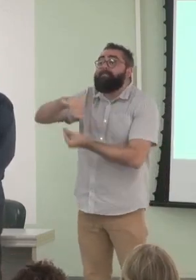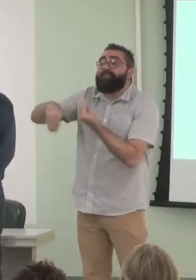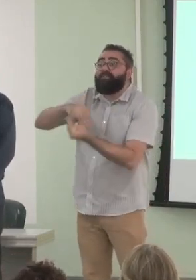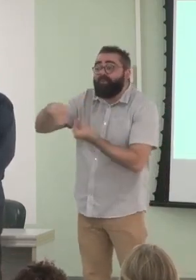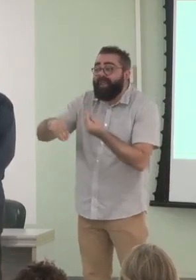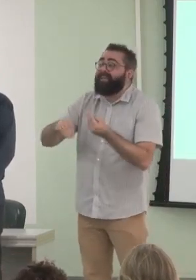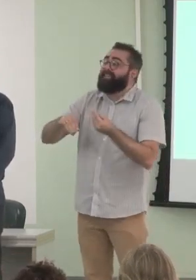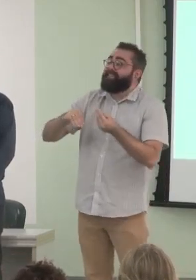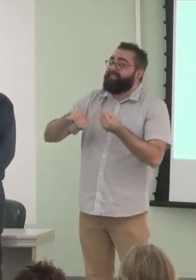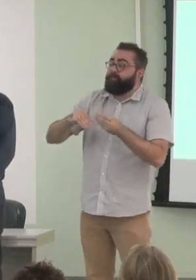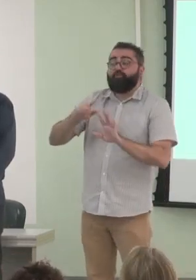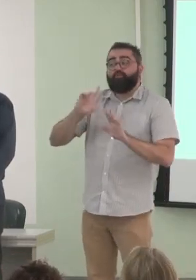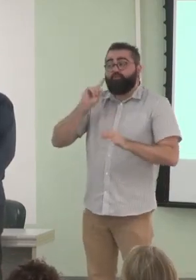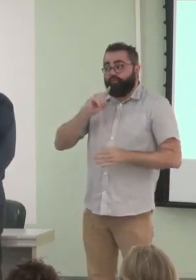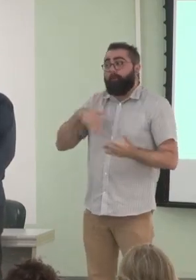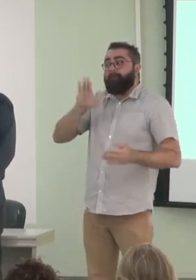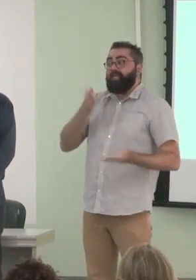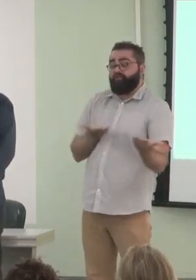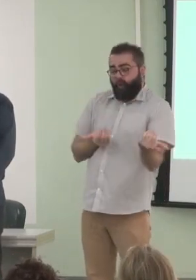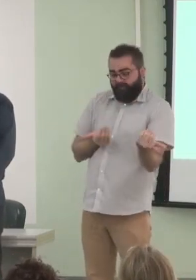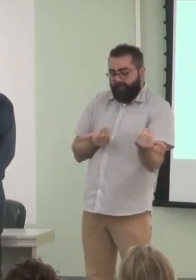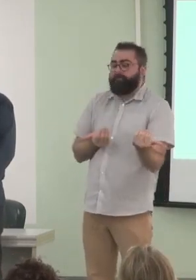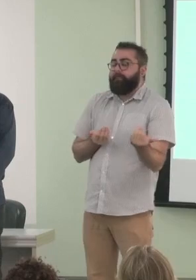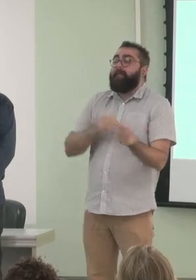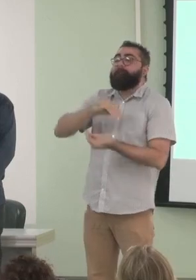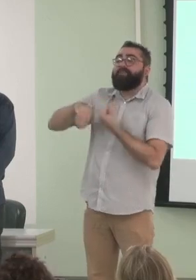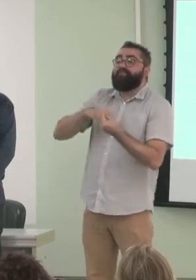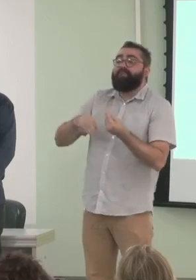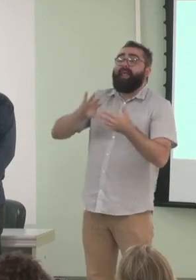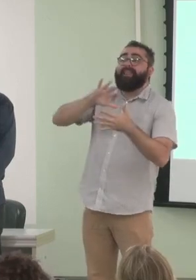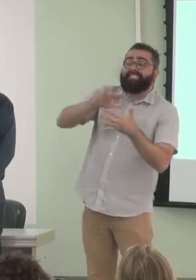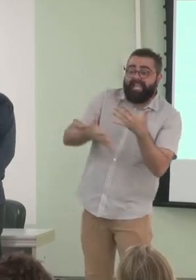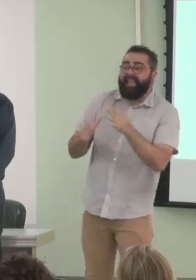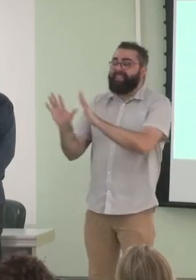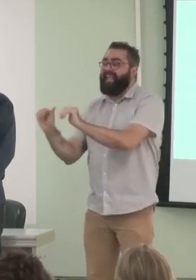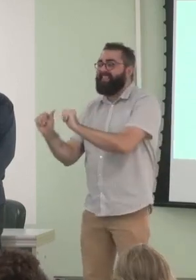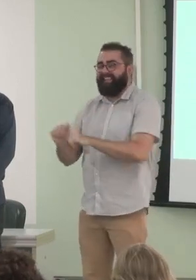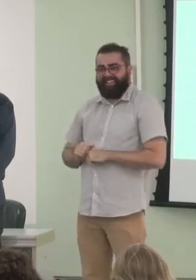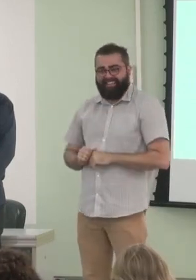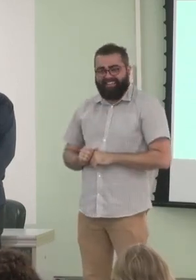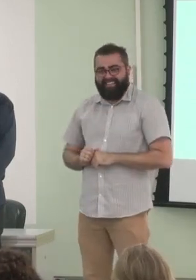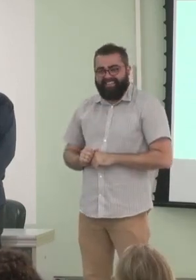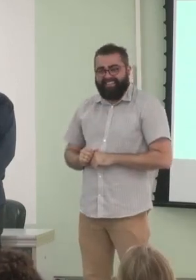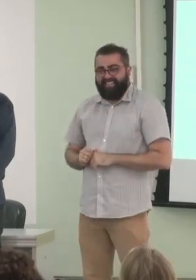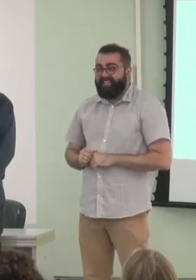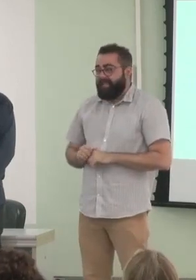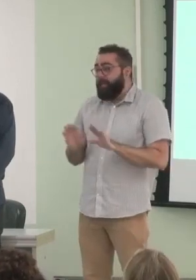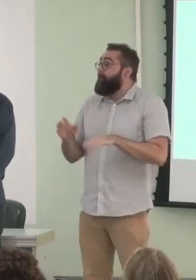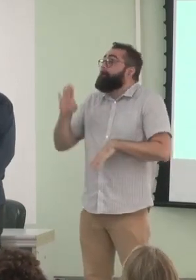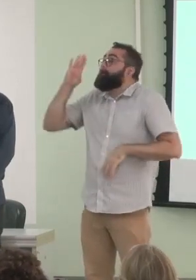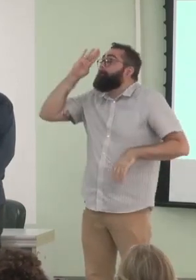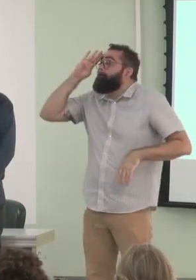surdos de lá, que acabam, os surdos jovens, no caso, né, que estão em contato com a Libras,